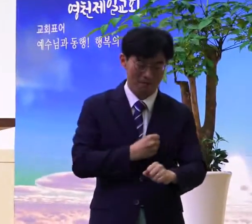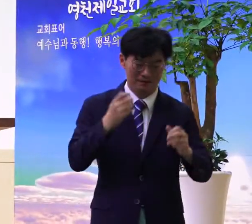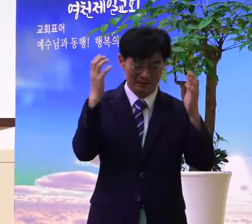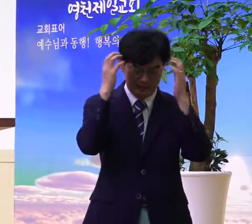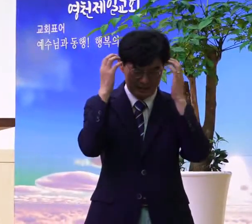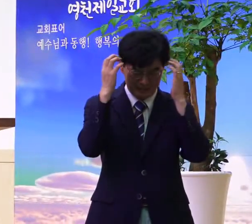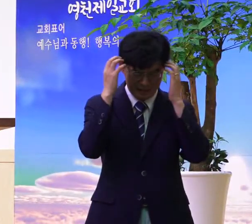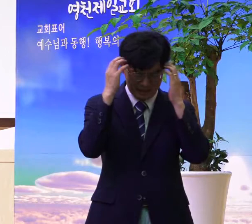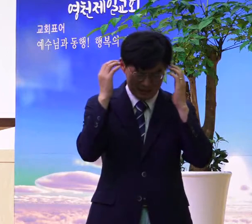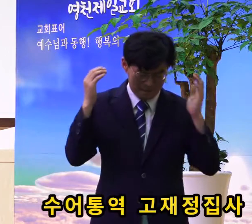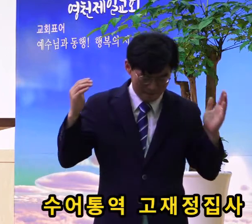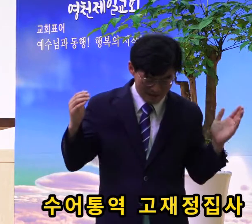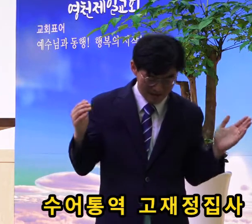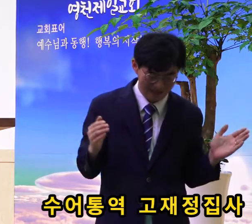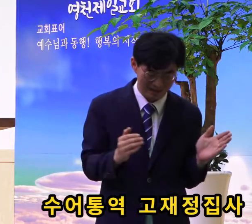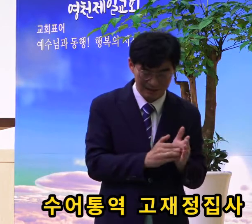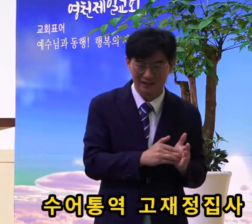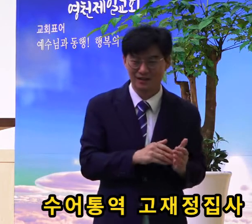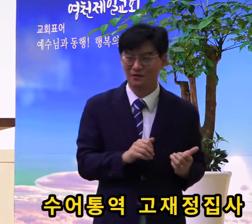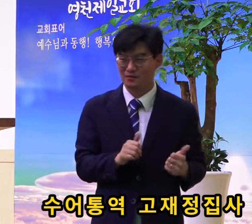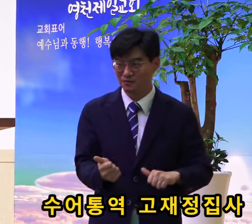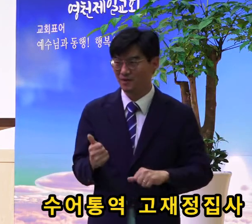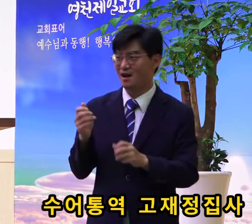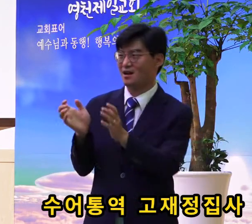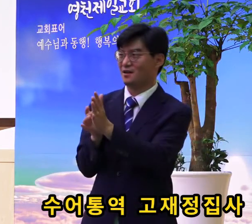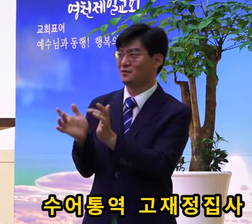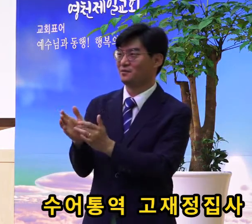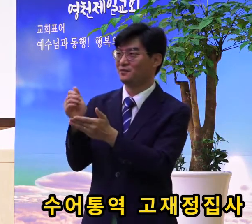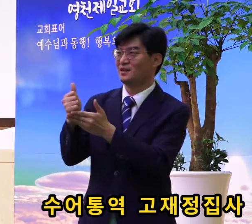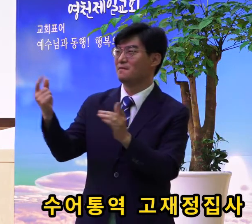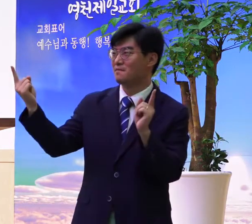마치고 하나님의 진짜 의로를 받는